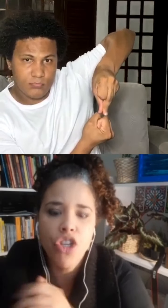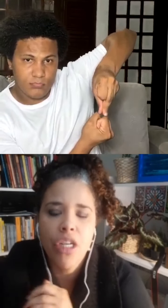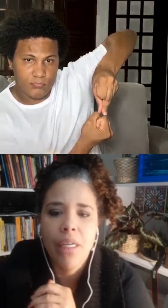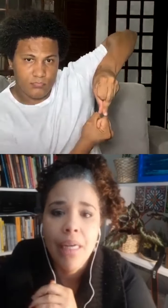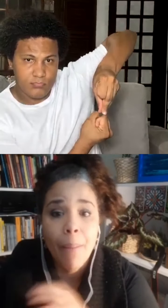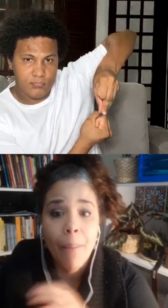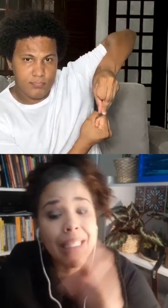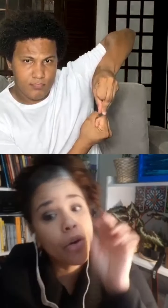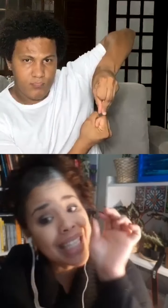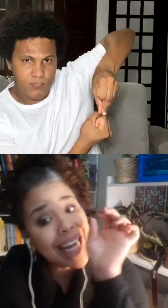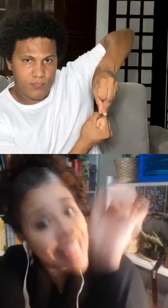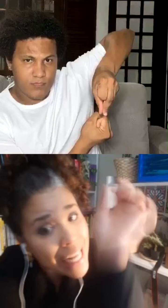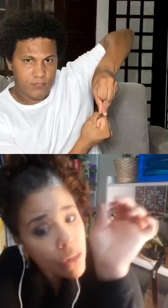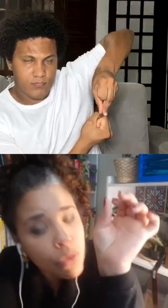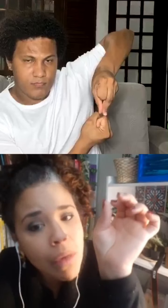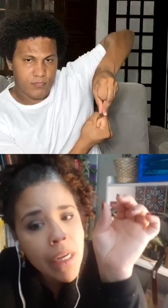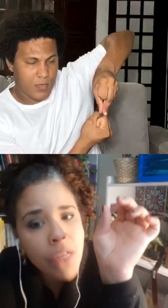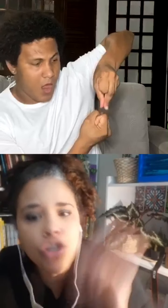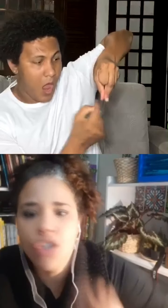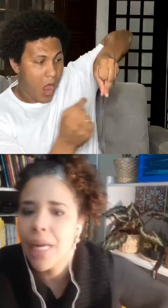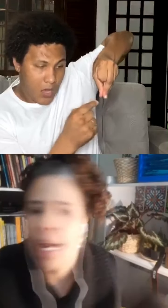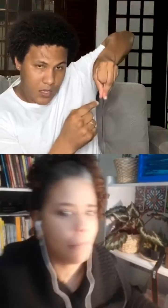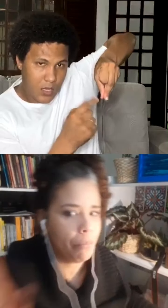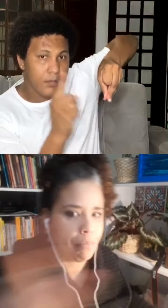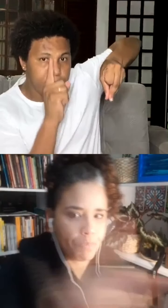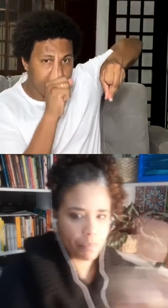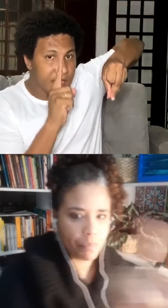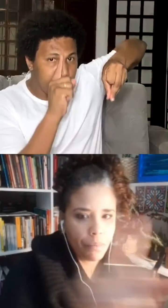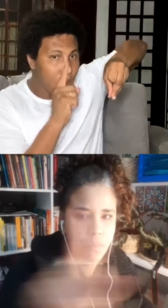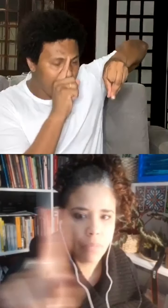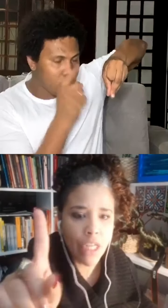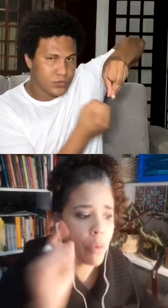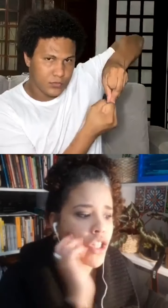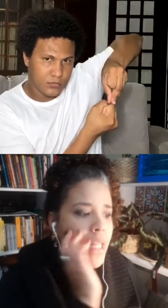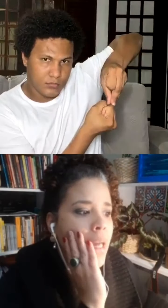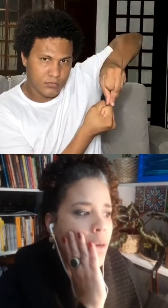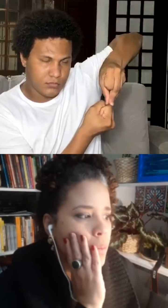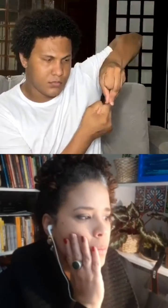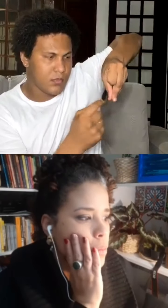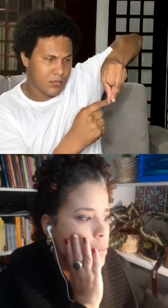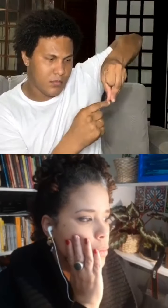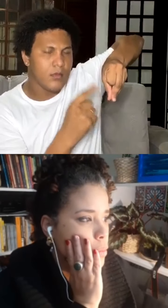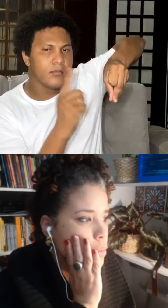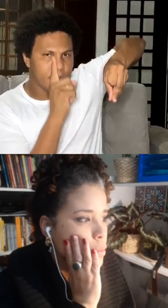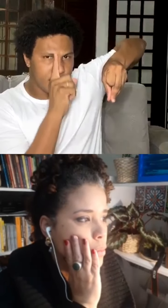ir. Mas se gozar dentro do ânus, resposta não.